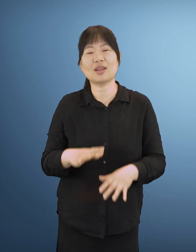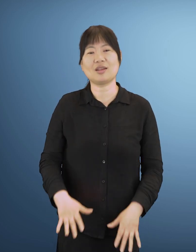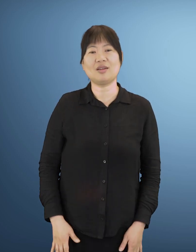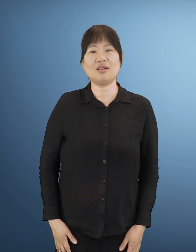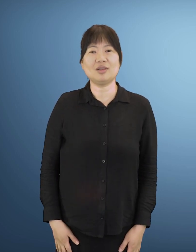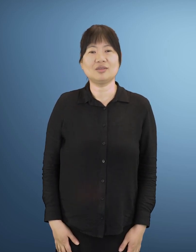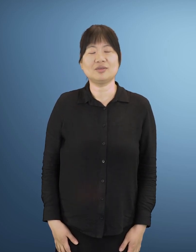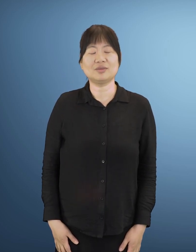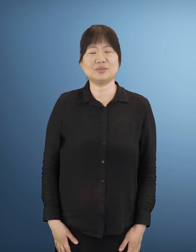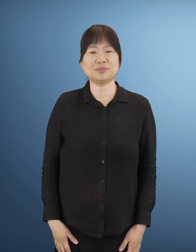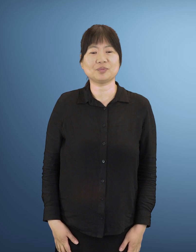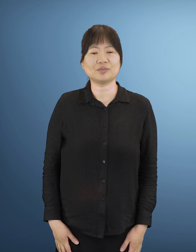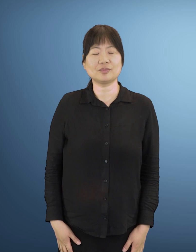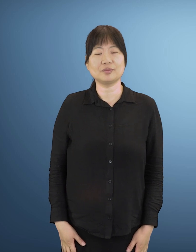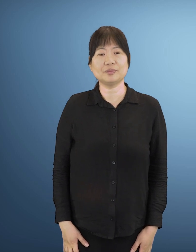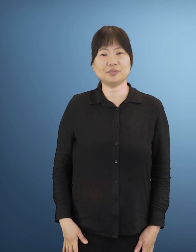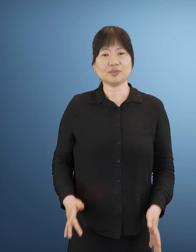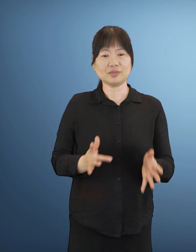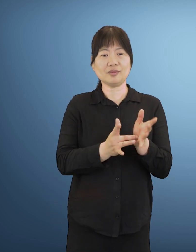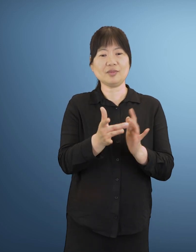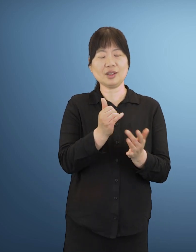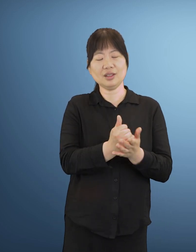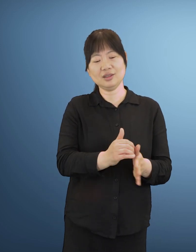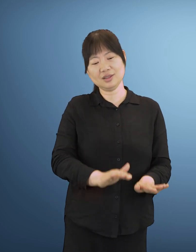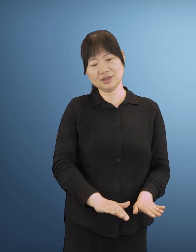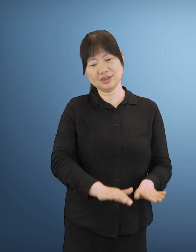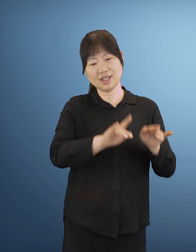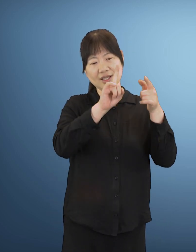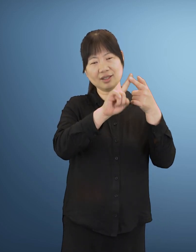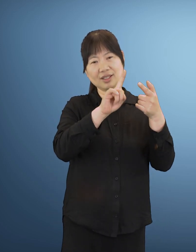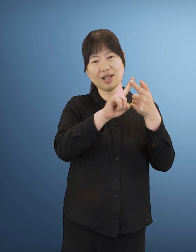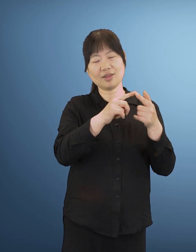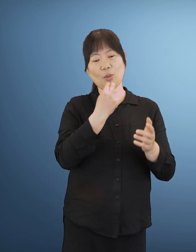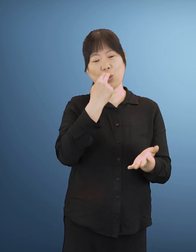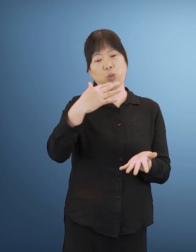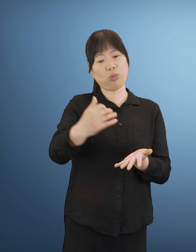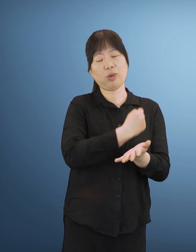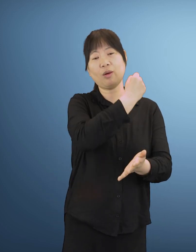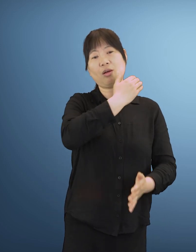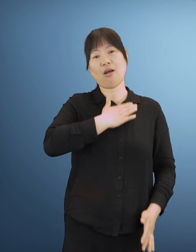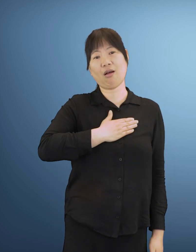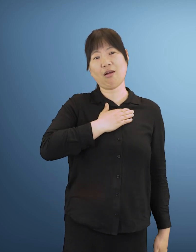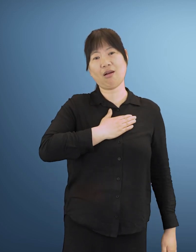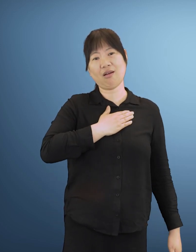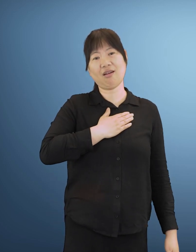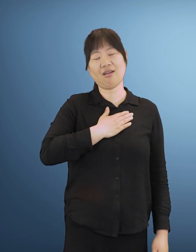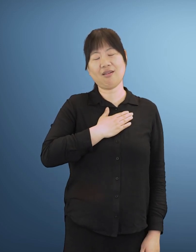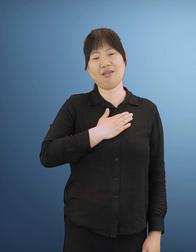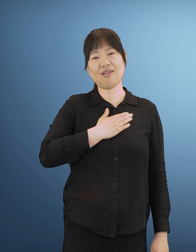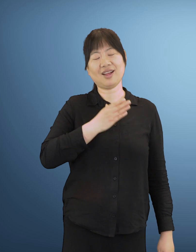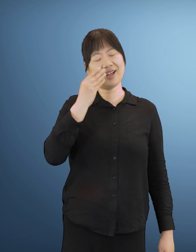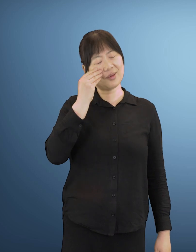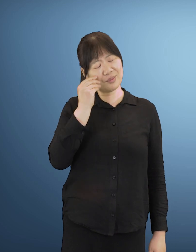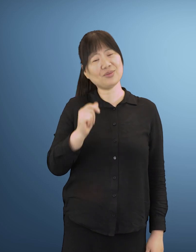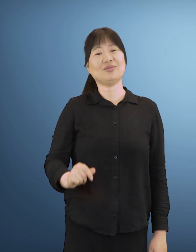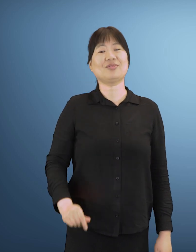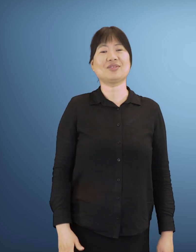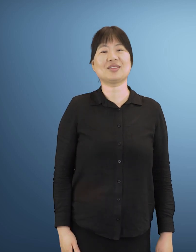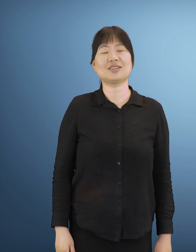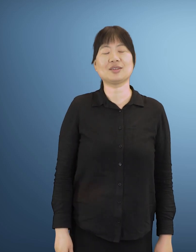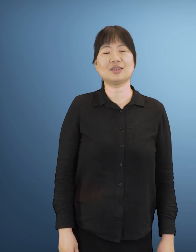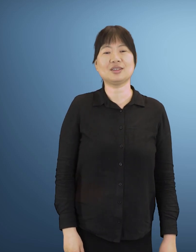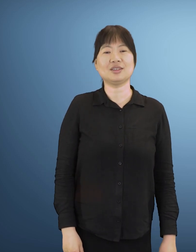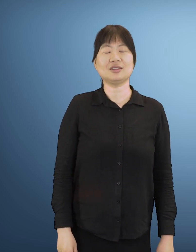이 마을 사람들은 예수님의 성장기에 대해서 낯선 사람들이 아니에요. 익숙함이에요.